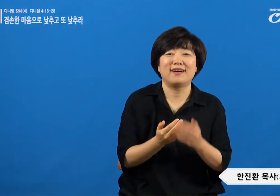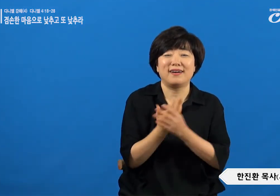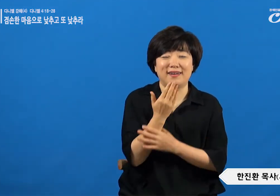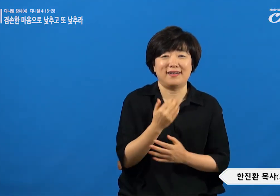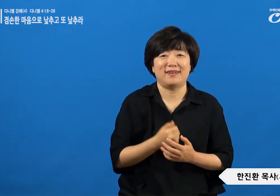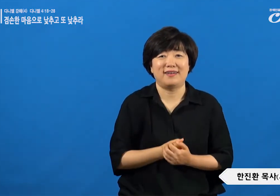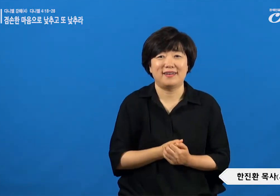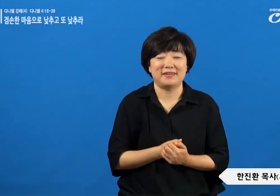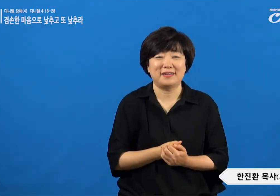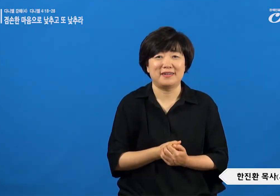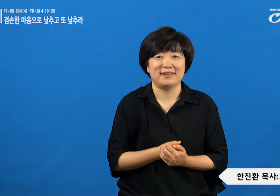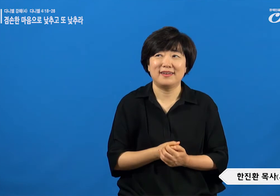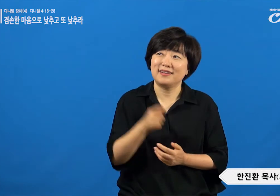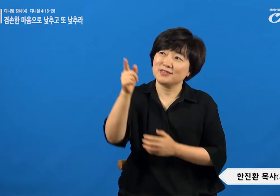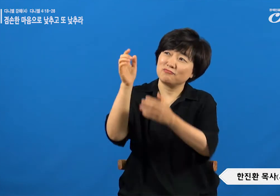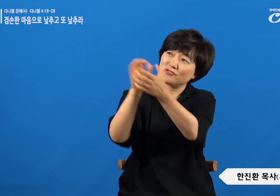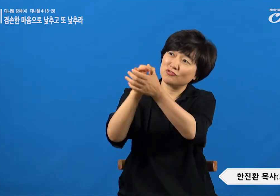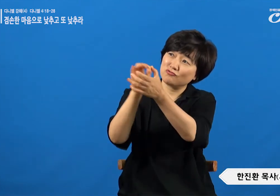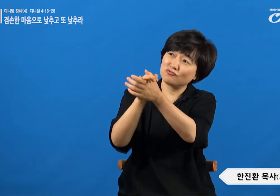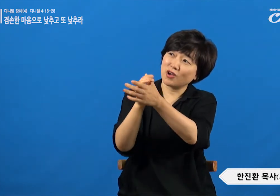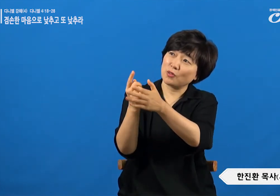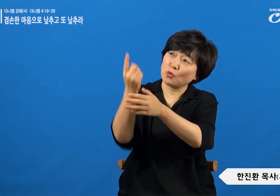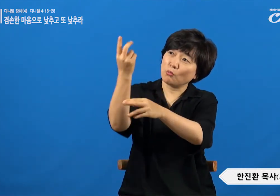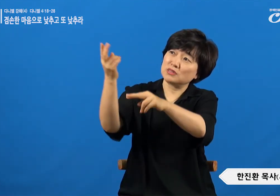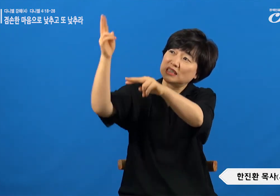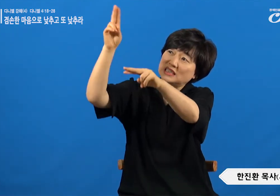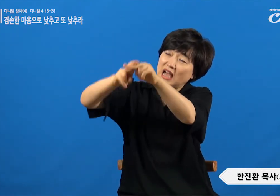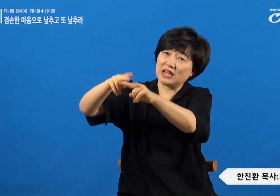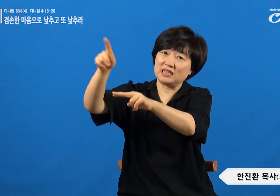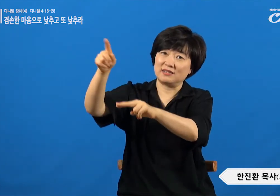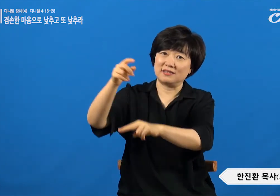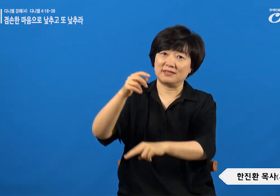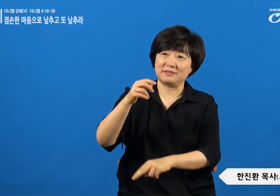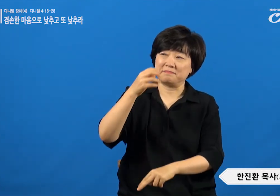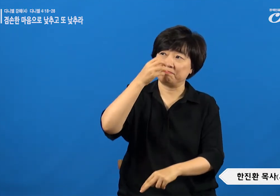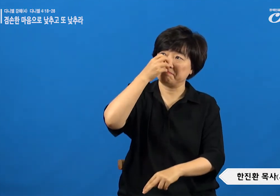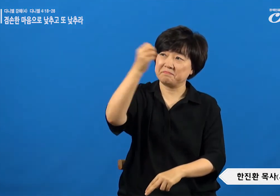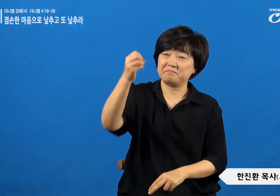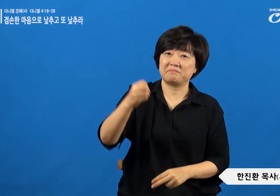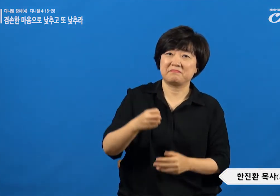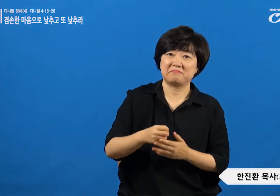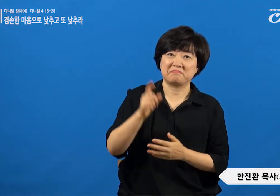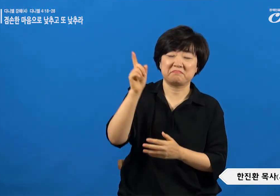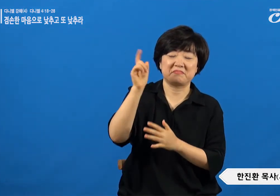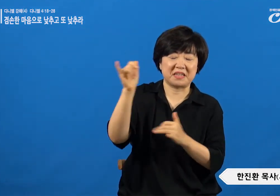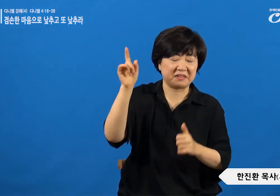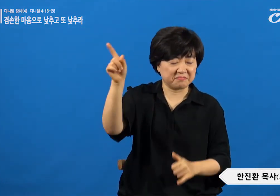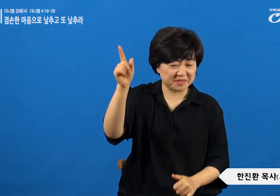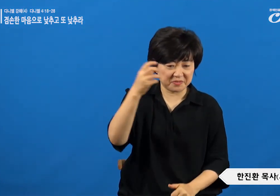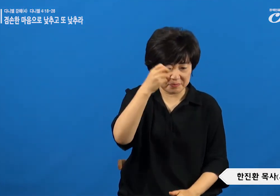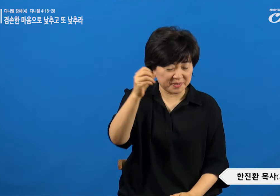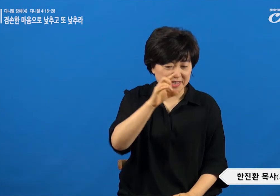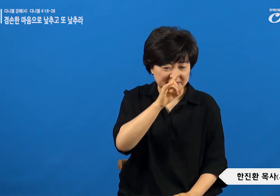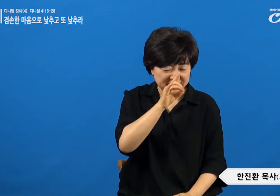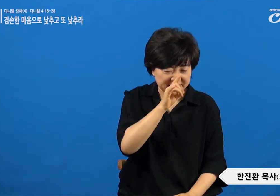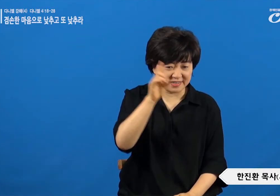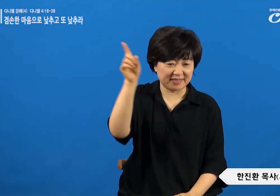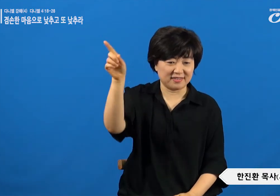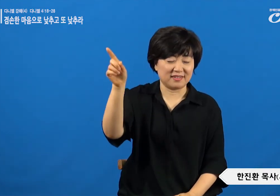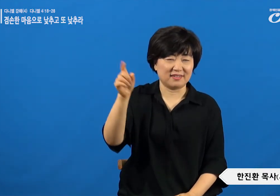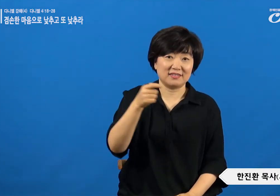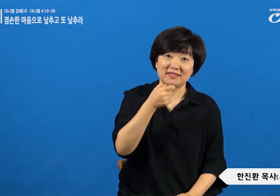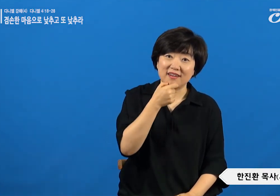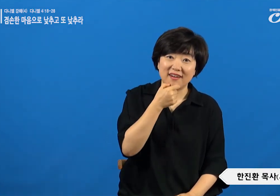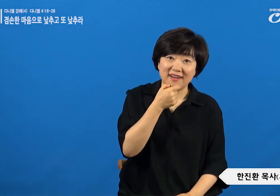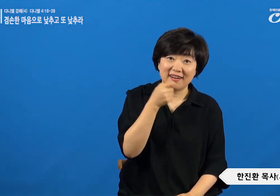꼴릴까요? 저 친구가 상석만 좋아하고 교만하구나, 사람이 저러면 안 되는데,